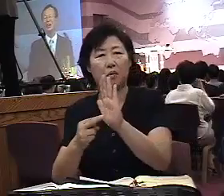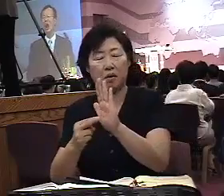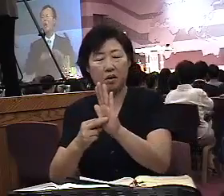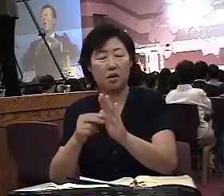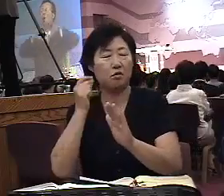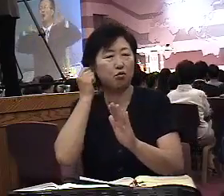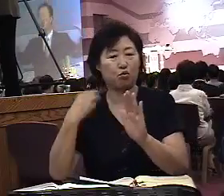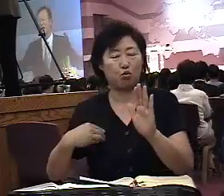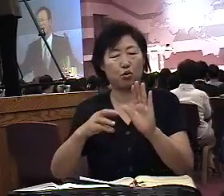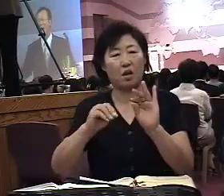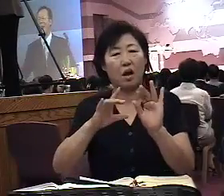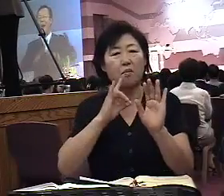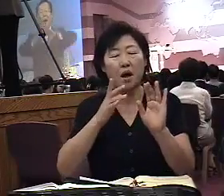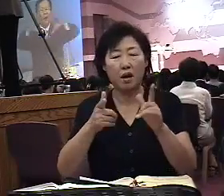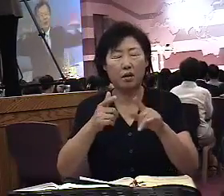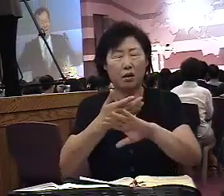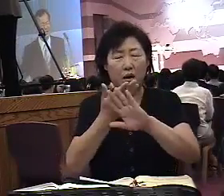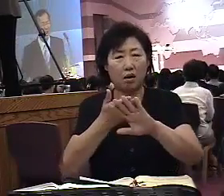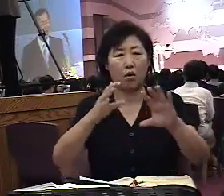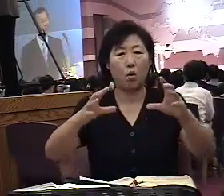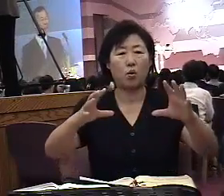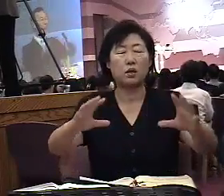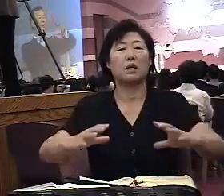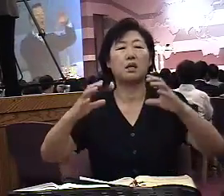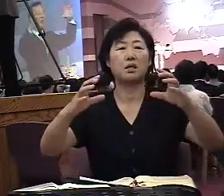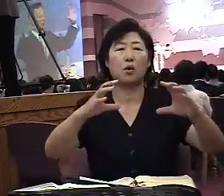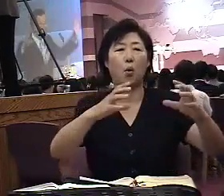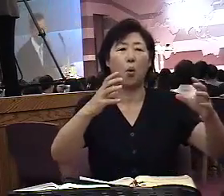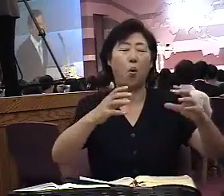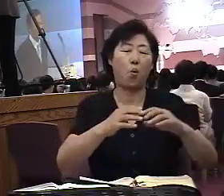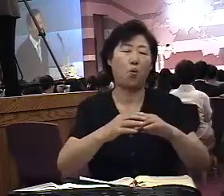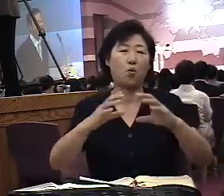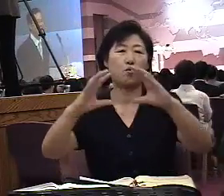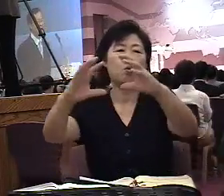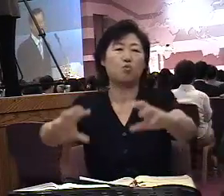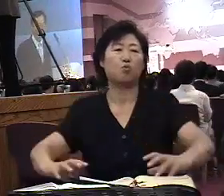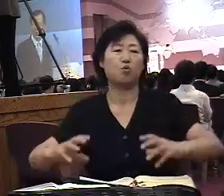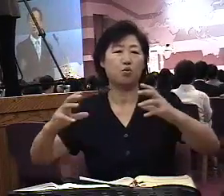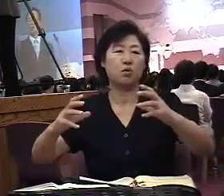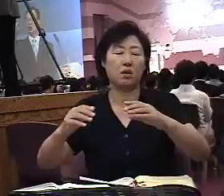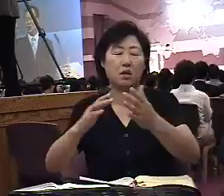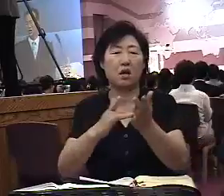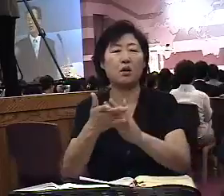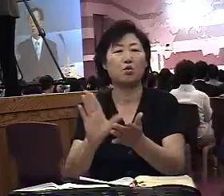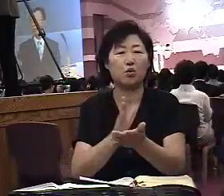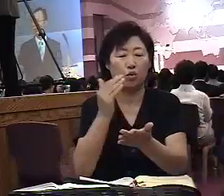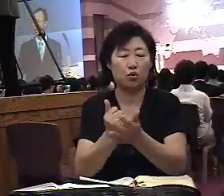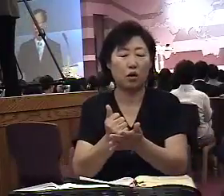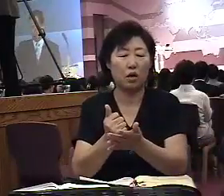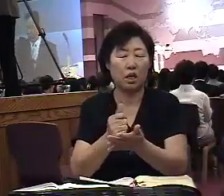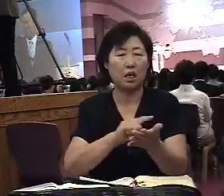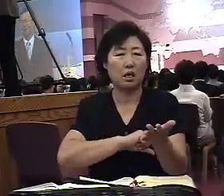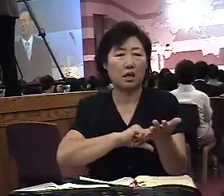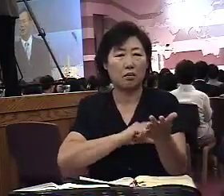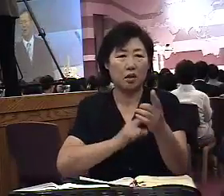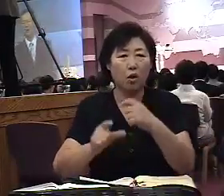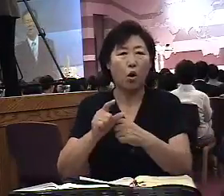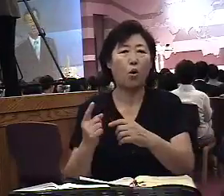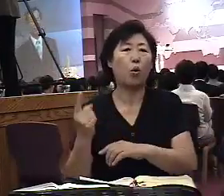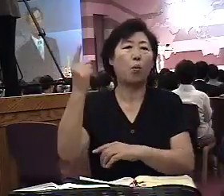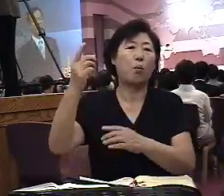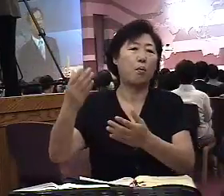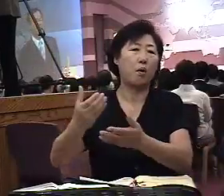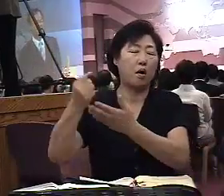땅뿐만이 아니라 온 누리, 온 세상, 온 우주에 예수 그리스도의 이름이 드높임을